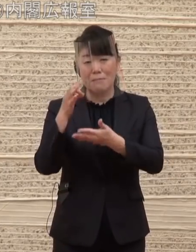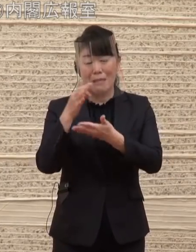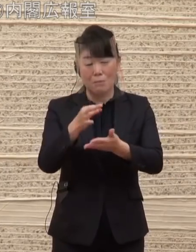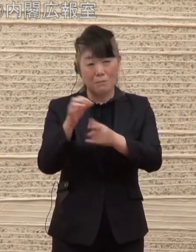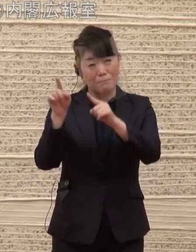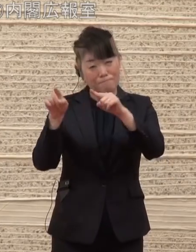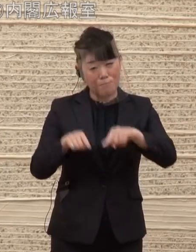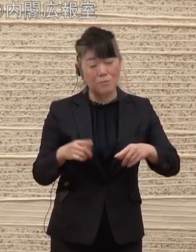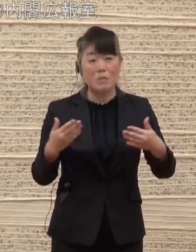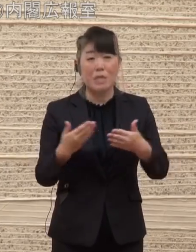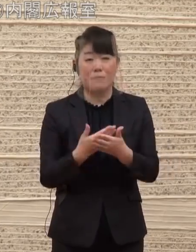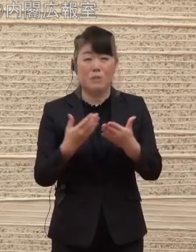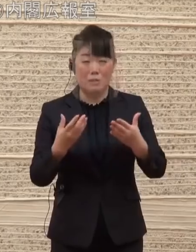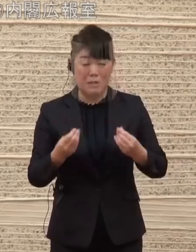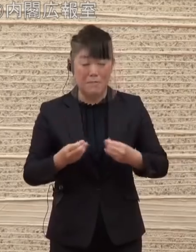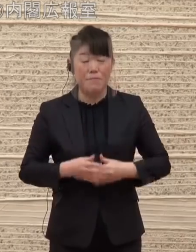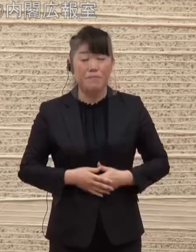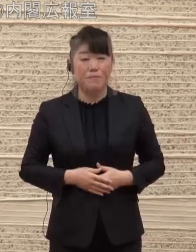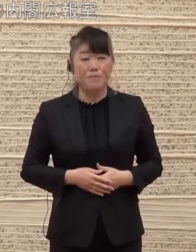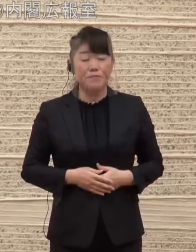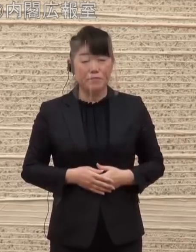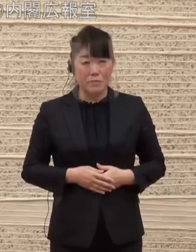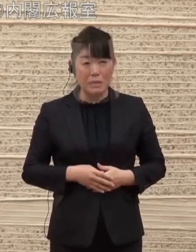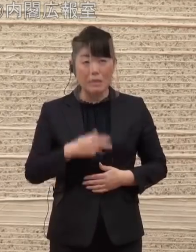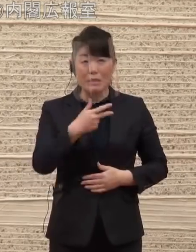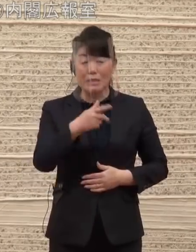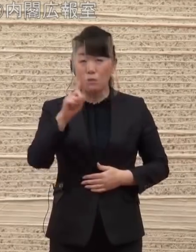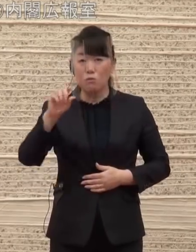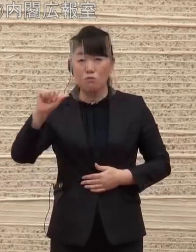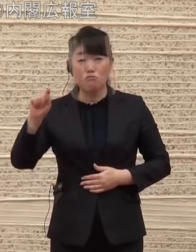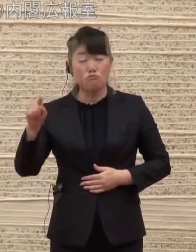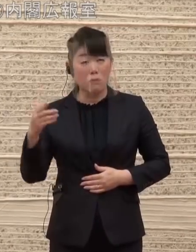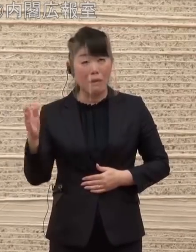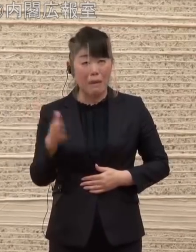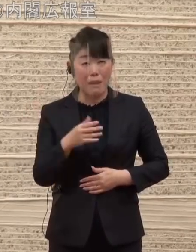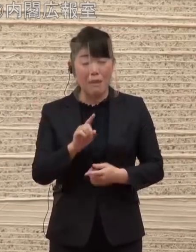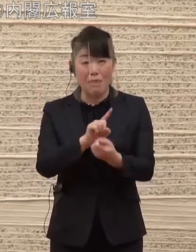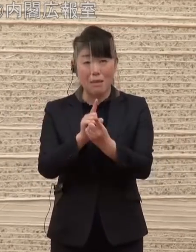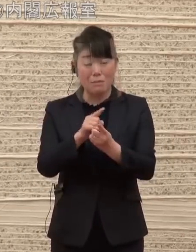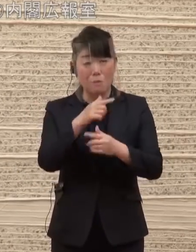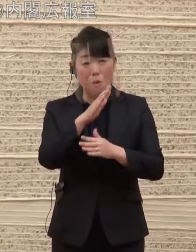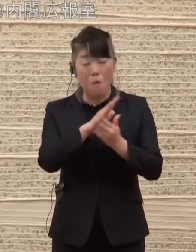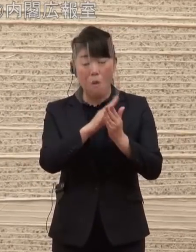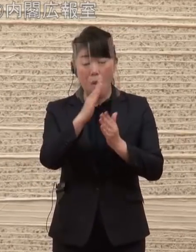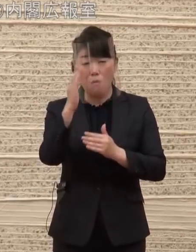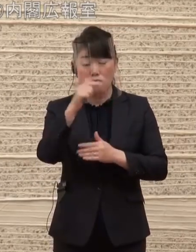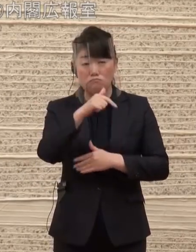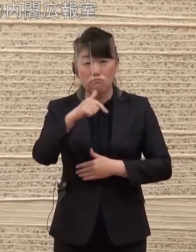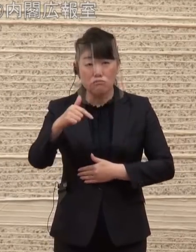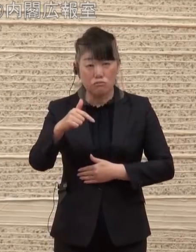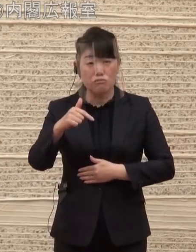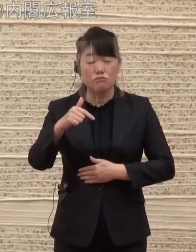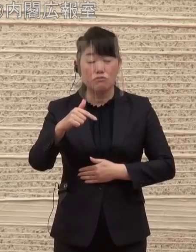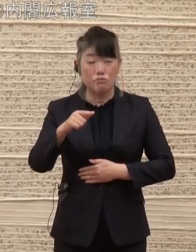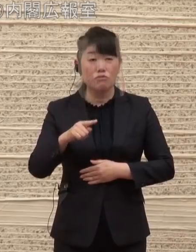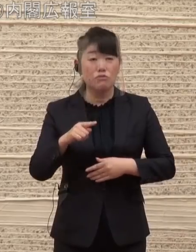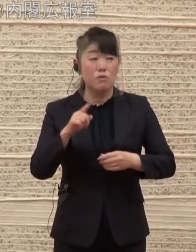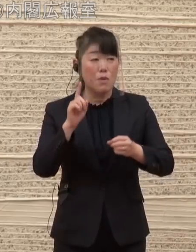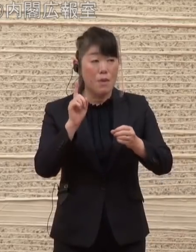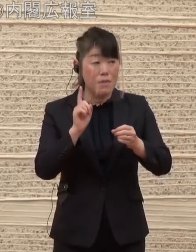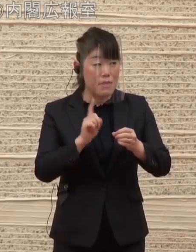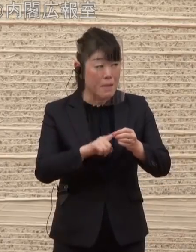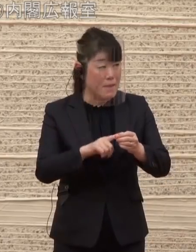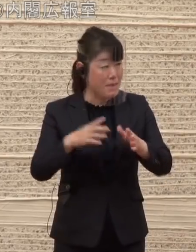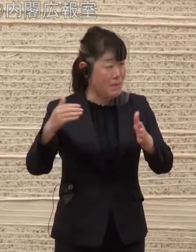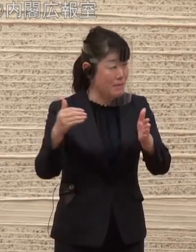ましたそれであの子15分からあ対策本部でございますので今回の会見ですけどもじゃあ手短にお願いしますね